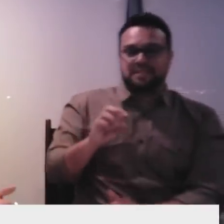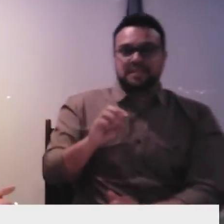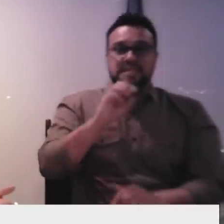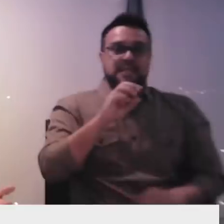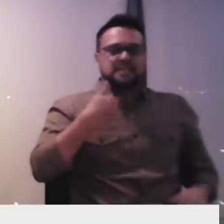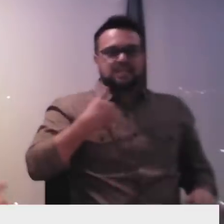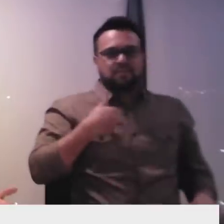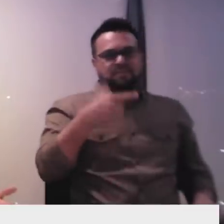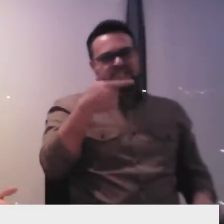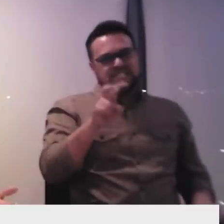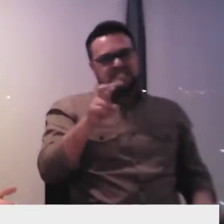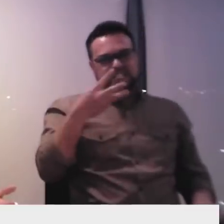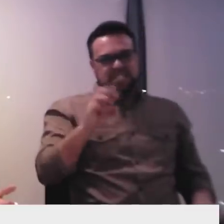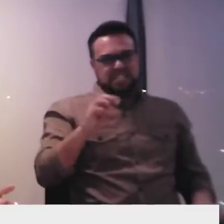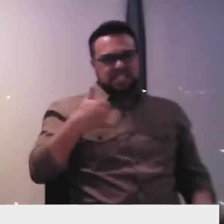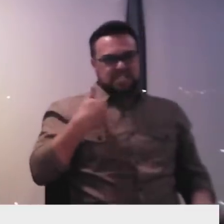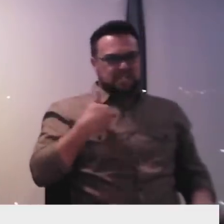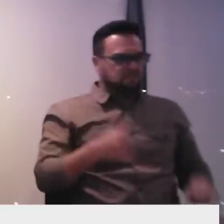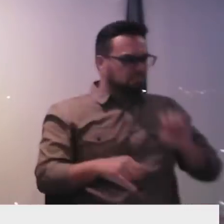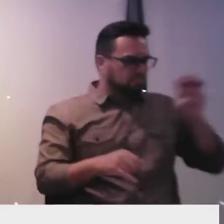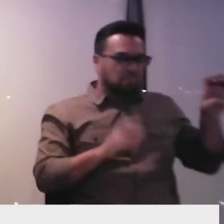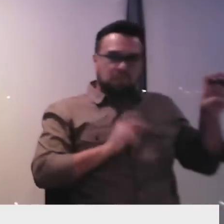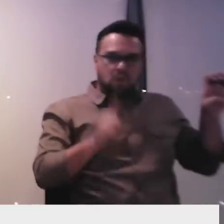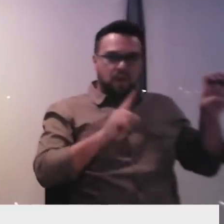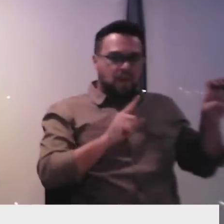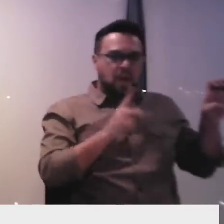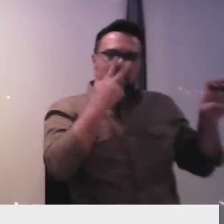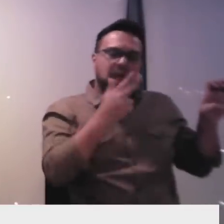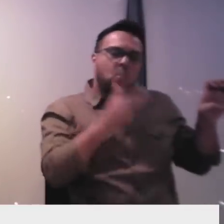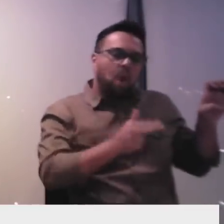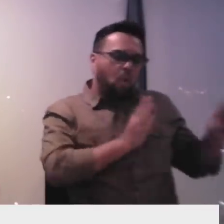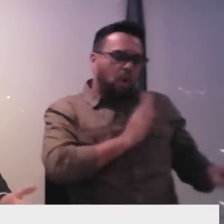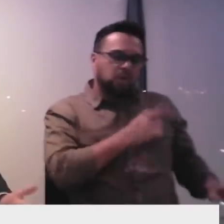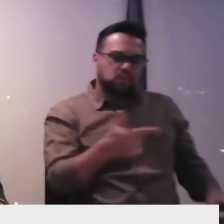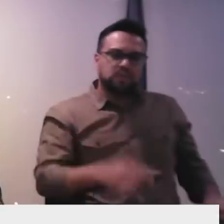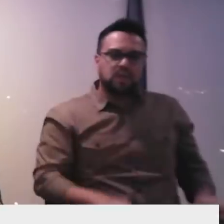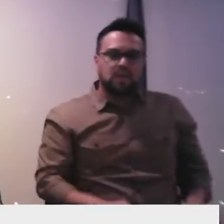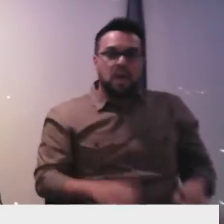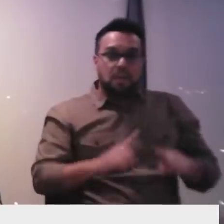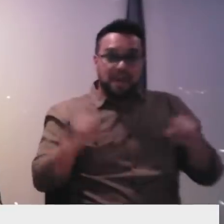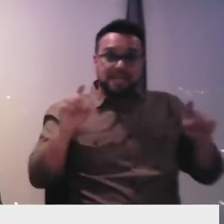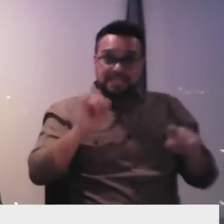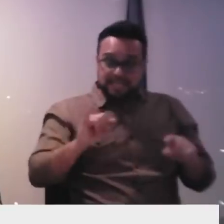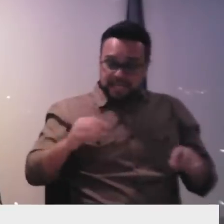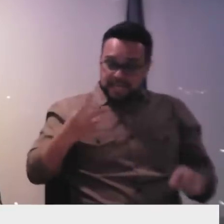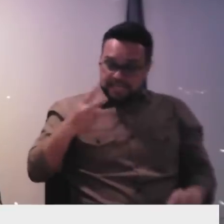foi de esquerda, não tem coração. Quem depois dessa idade continua sendo de esquerda, não tem cérebro.